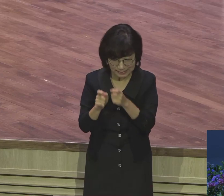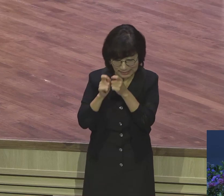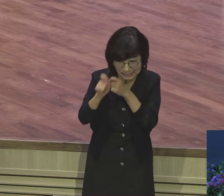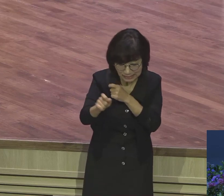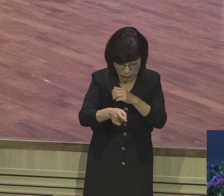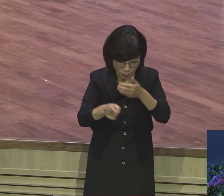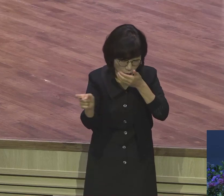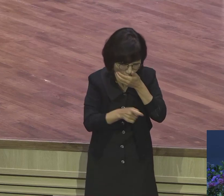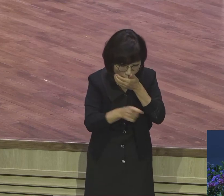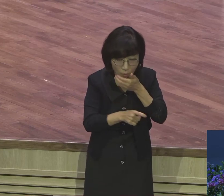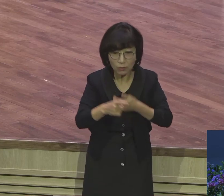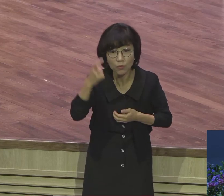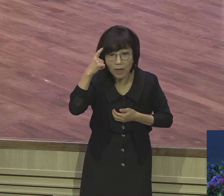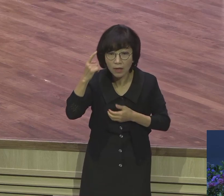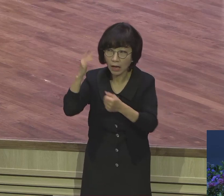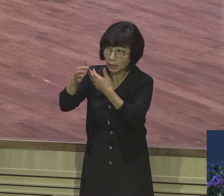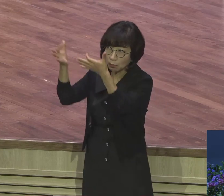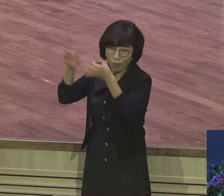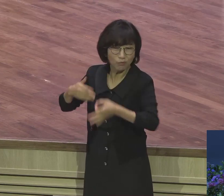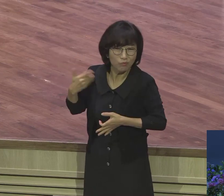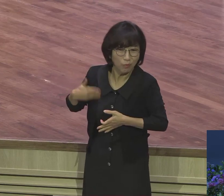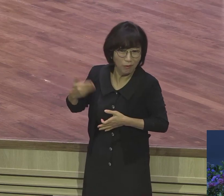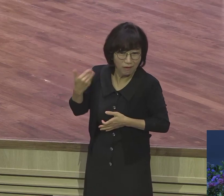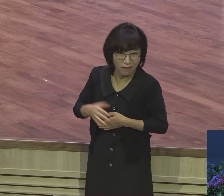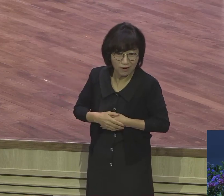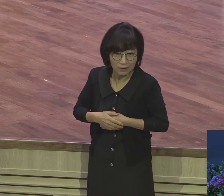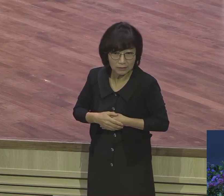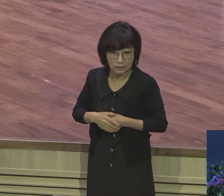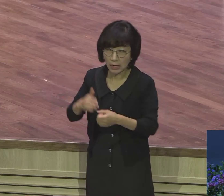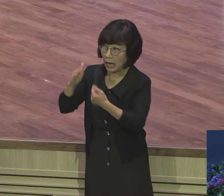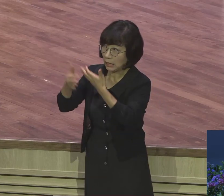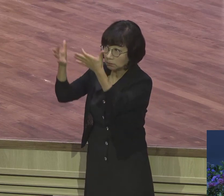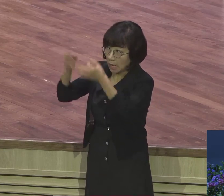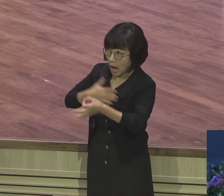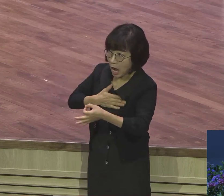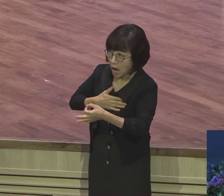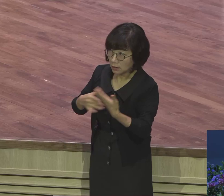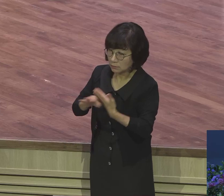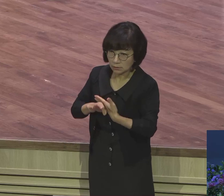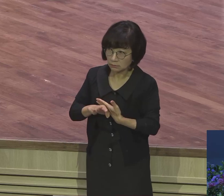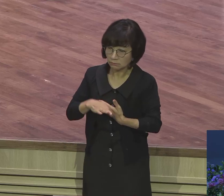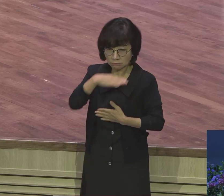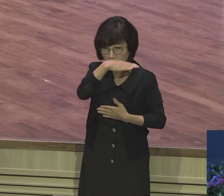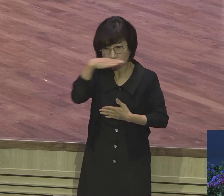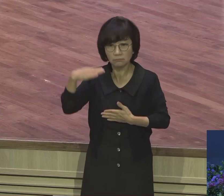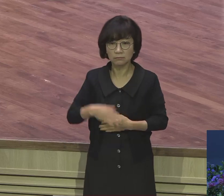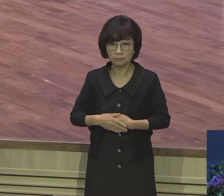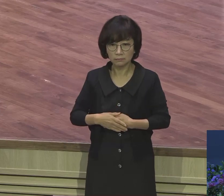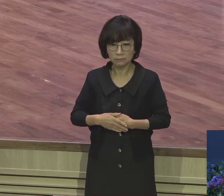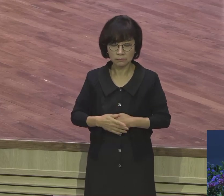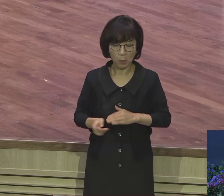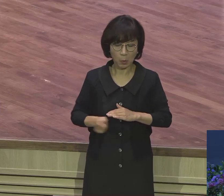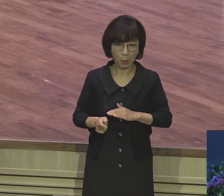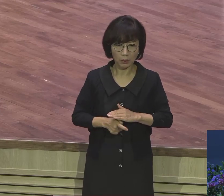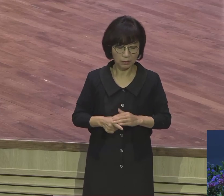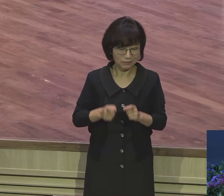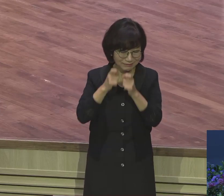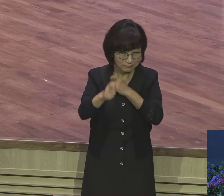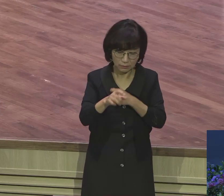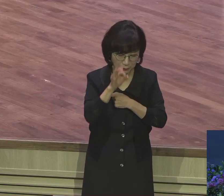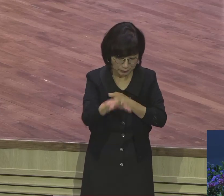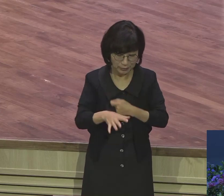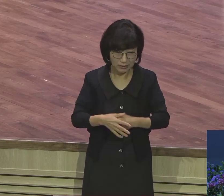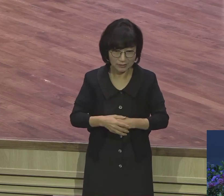자들 왜 그러냐. 하나님을 안 믿어서 그래요. 하나님 믿는 사람 절대 그래 못해요. 하나님 다 보고 계시는데 그러니까 하나님의 절대